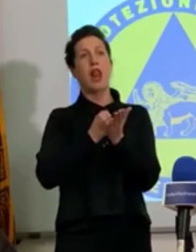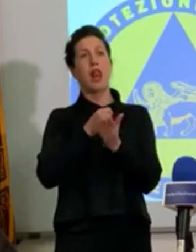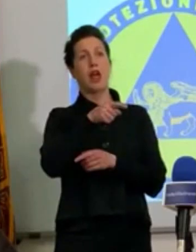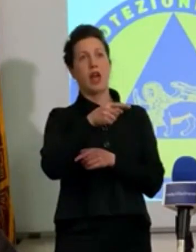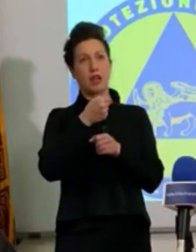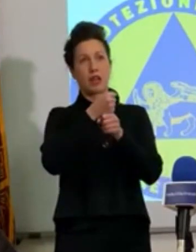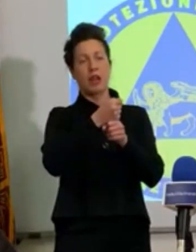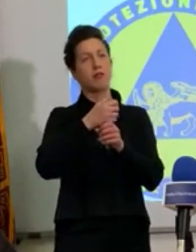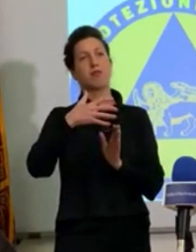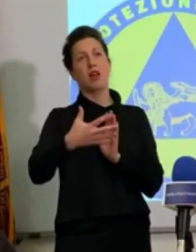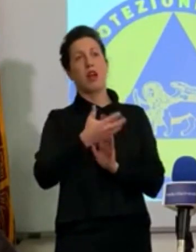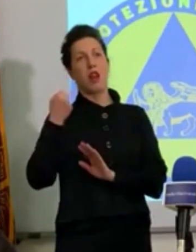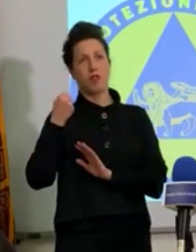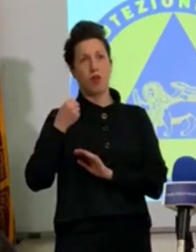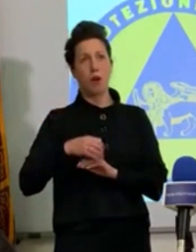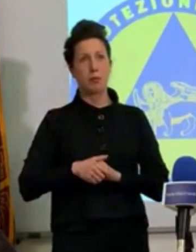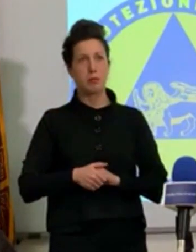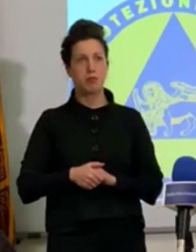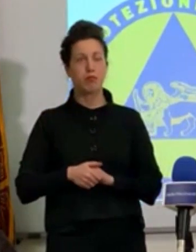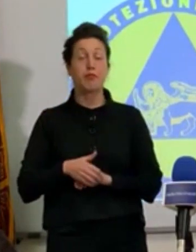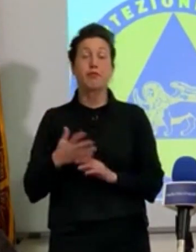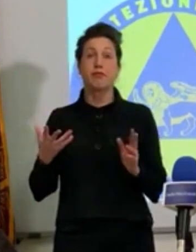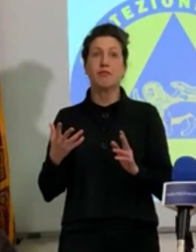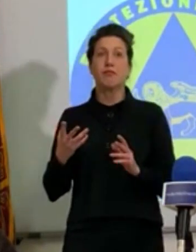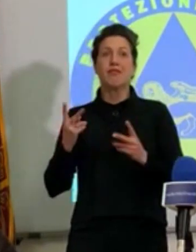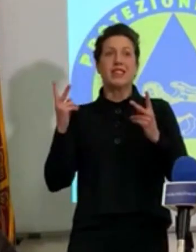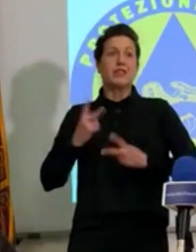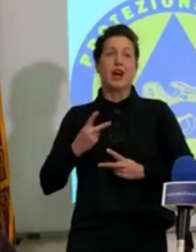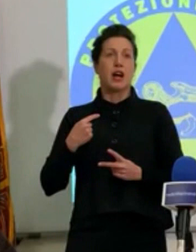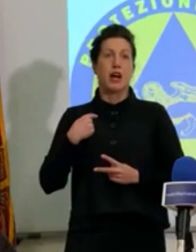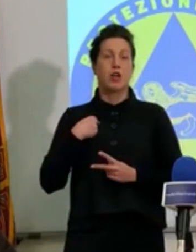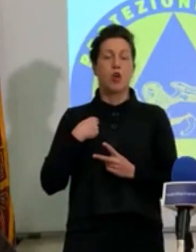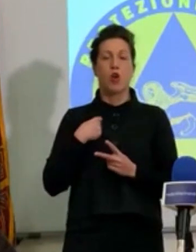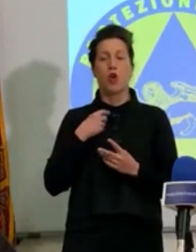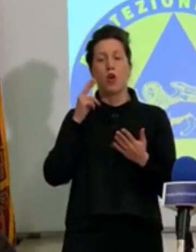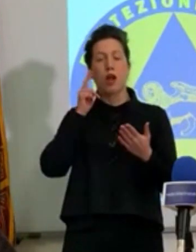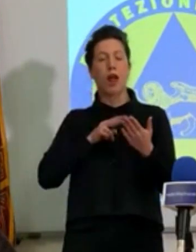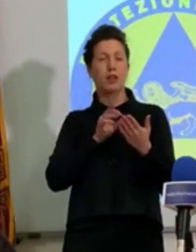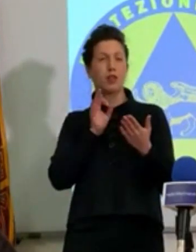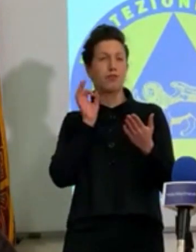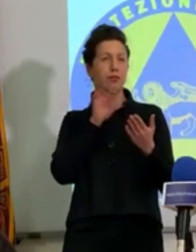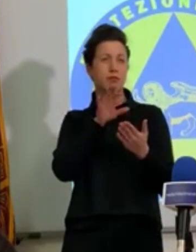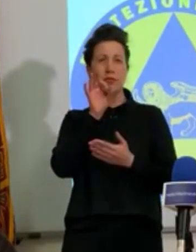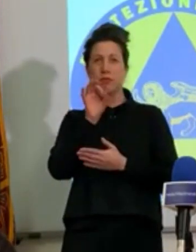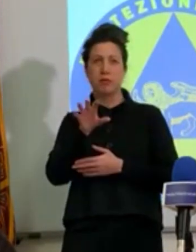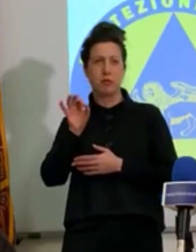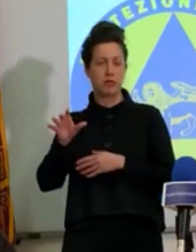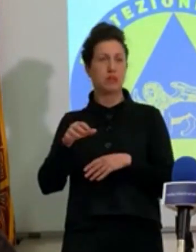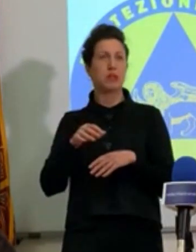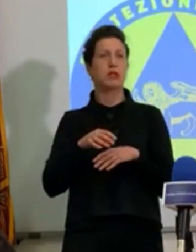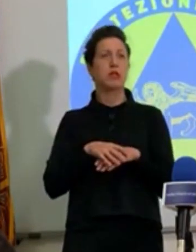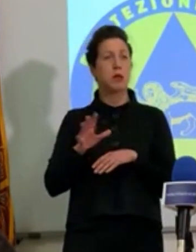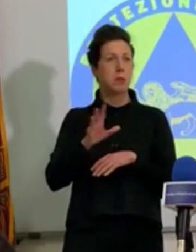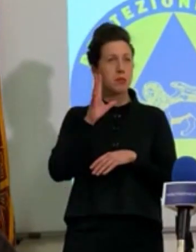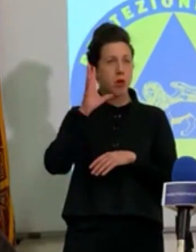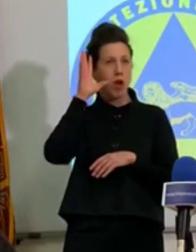Ma guarda, sinceramente non ho neanche visto il fatto, nel senso che ho letto qualche agenzia. Devo dire che mi sembra di aver capito che ha